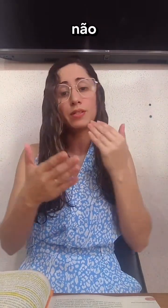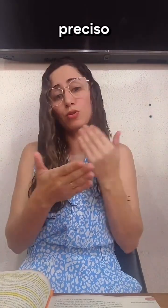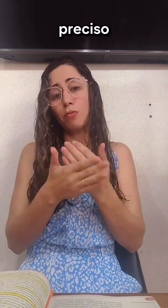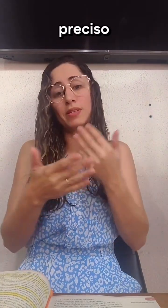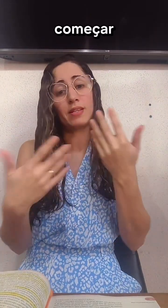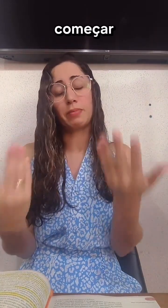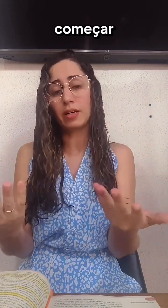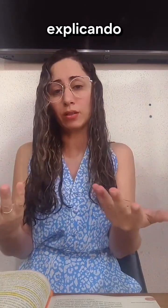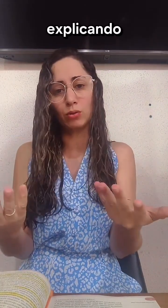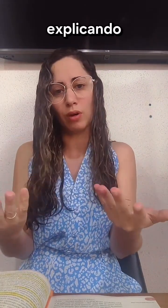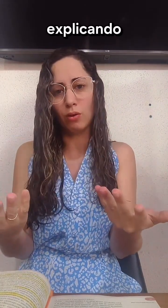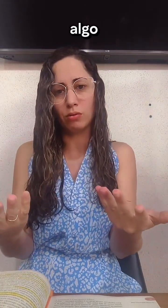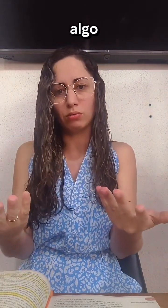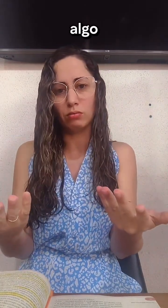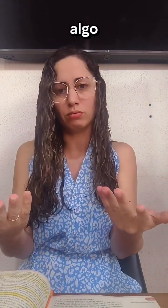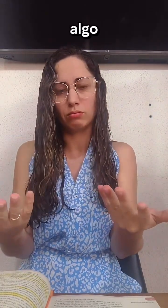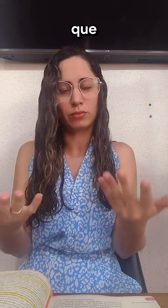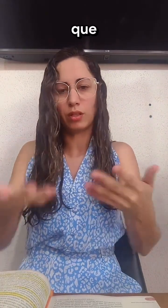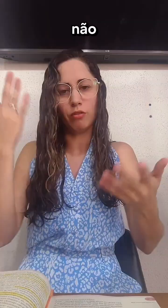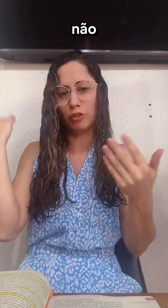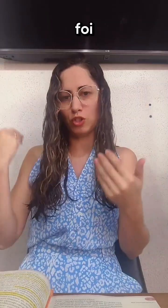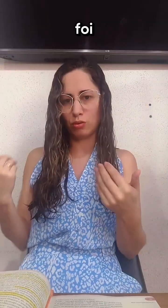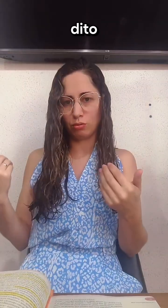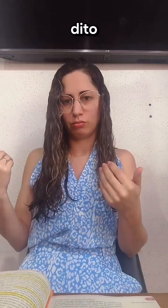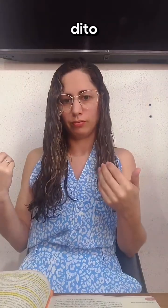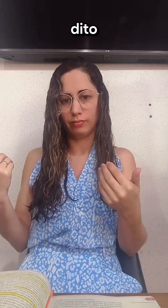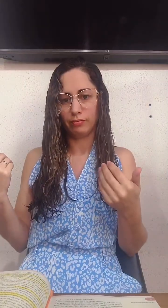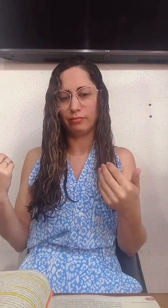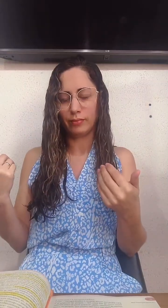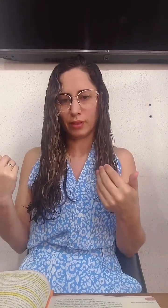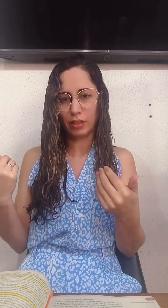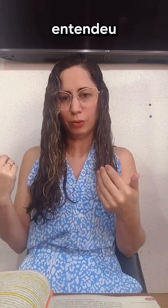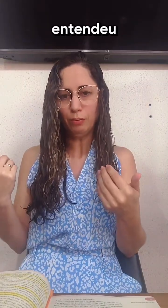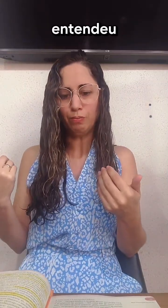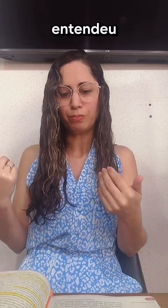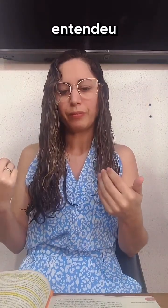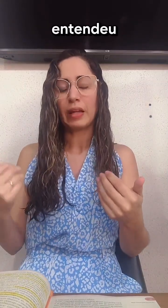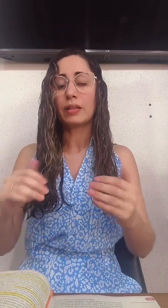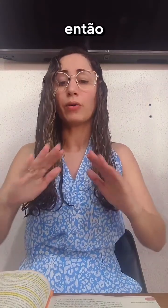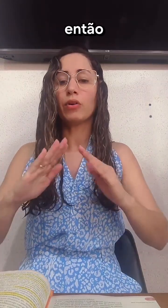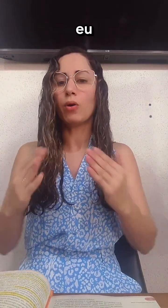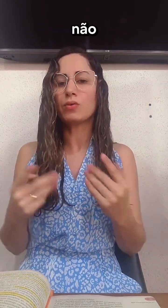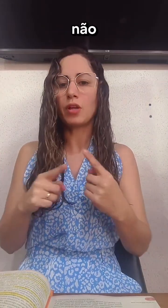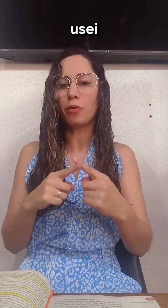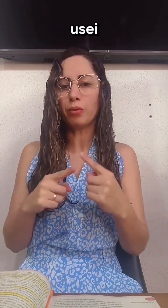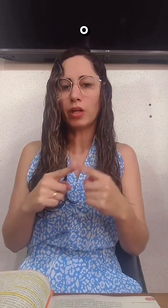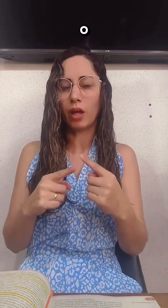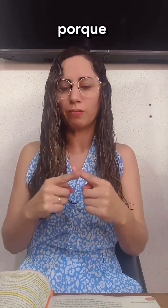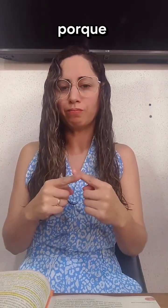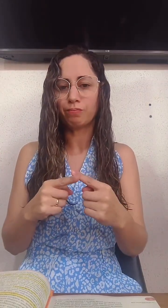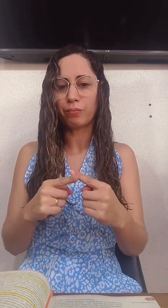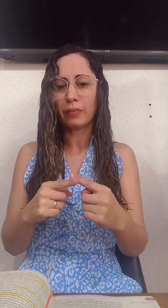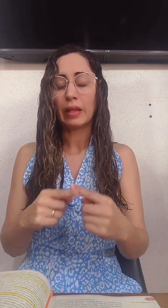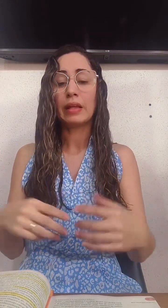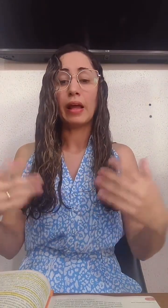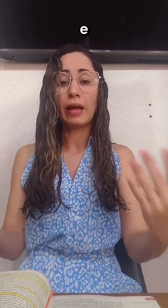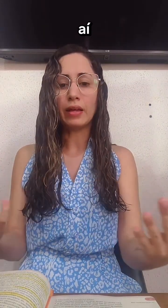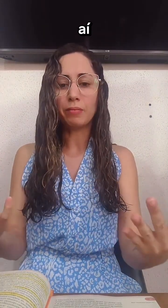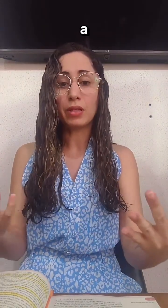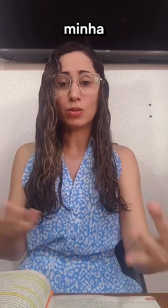preciso começar explicando algo que não foi dito. Entendeu? Então, eu não usei o porquê. E aí, a minha